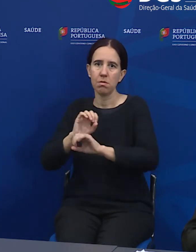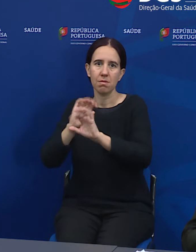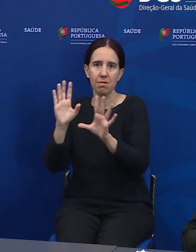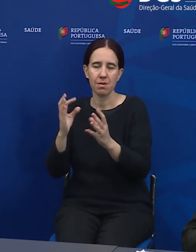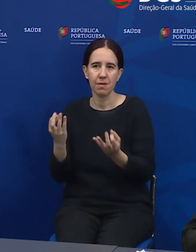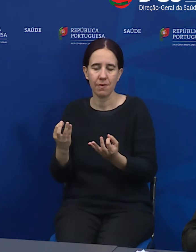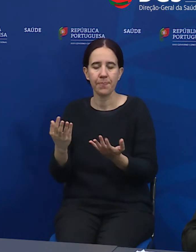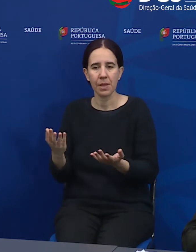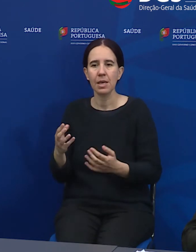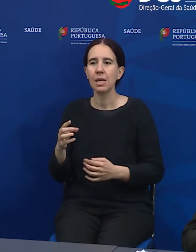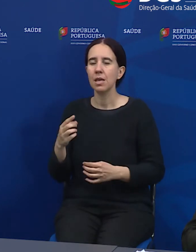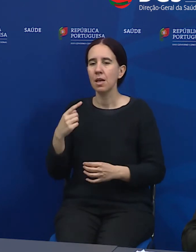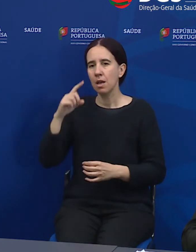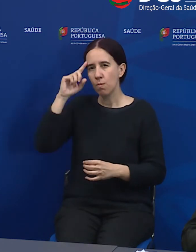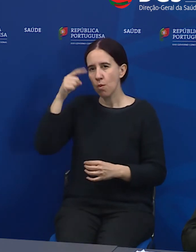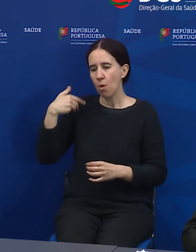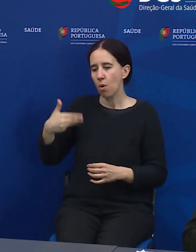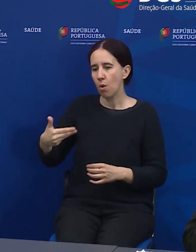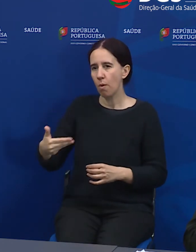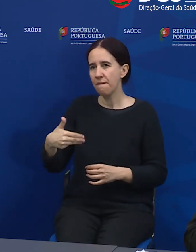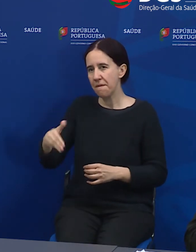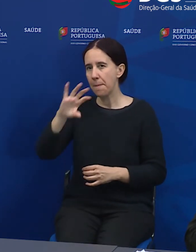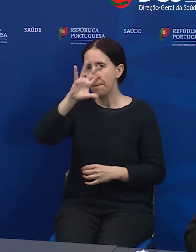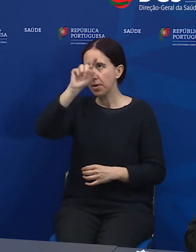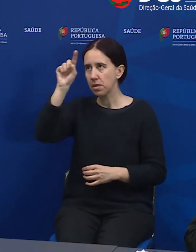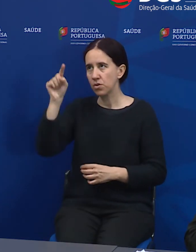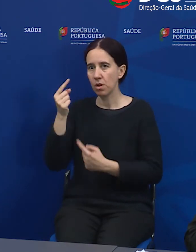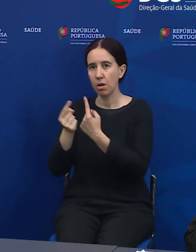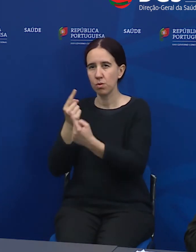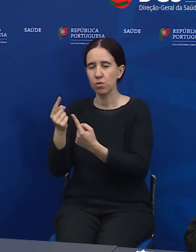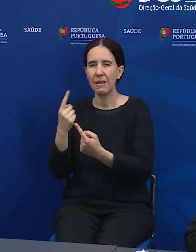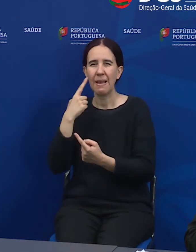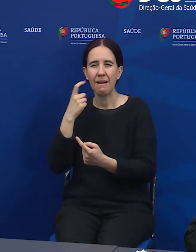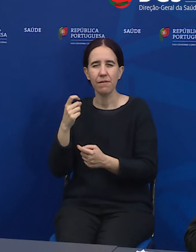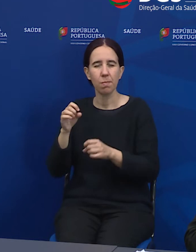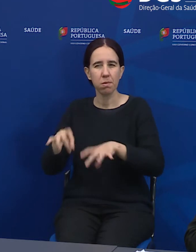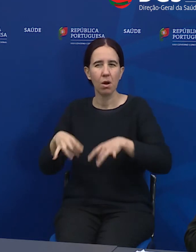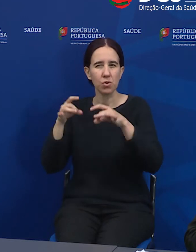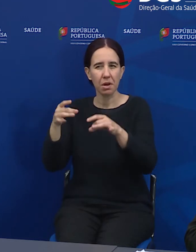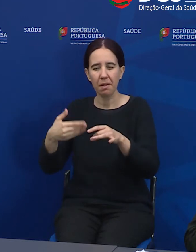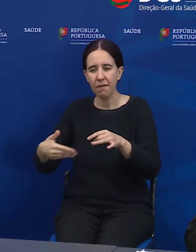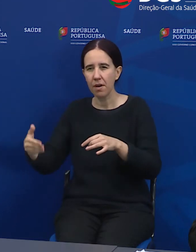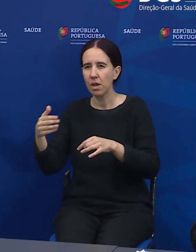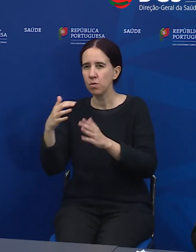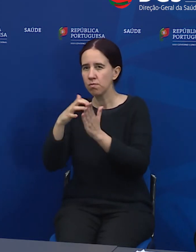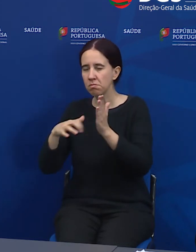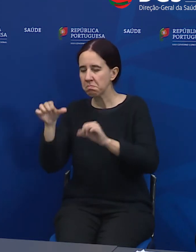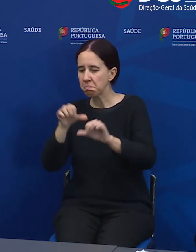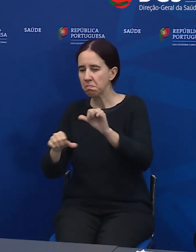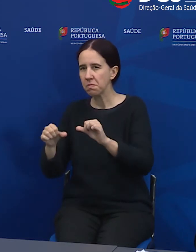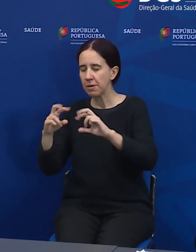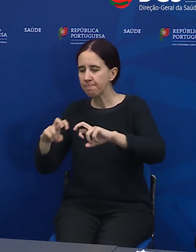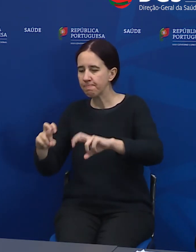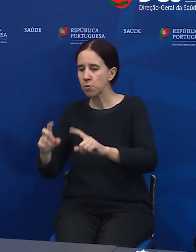e tanto quanto sabemos vai haver alguns países salvo erro a austrália e iniciar um ensaio